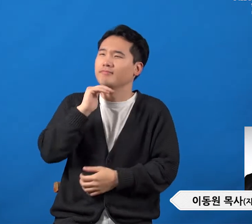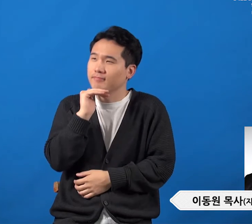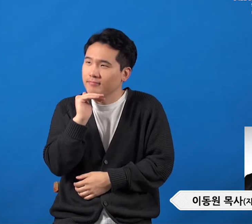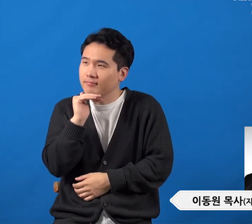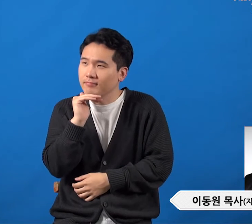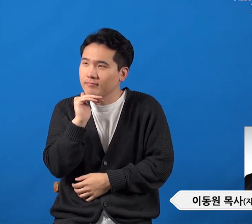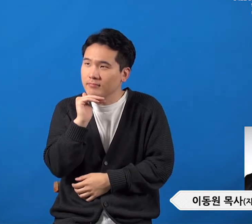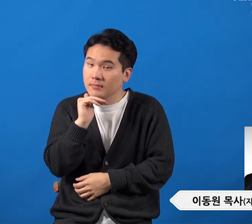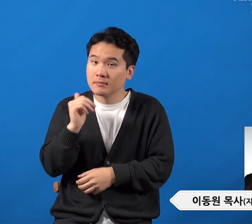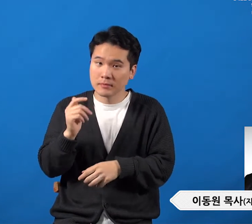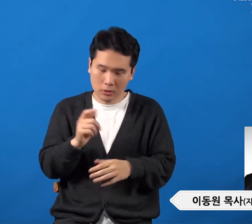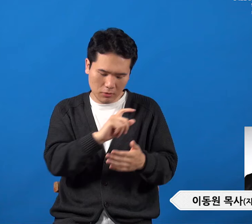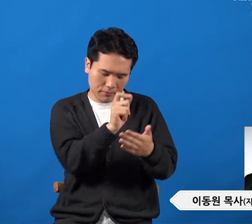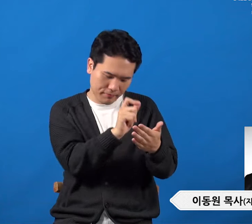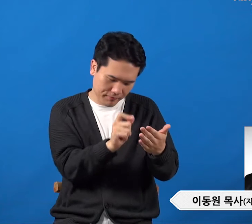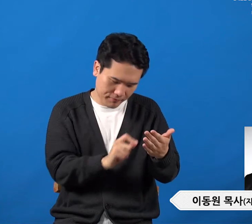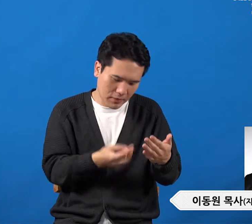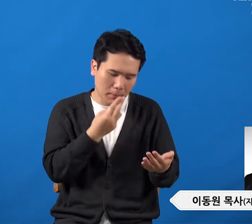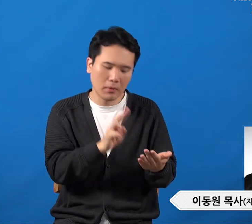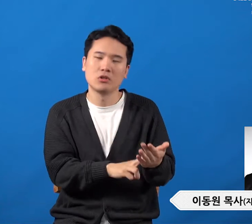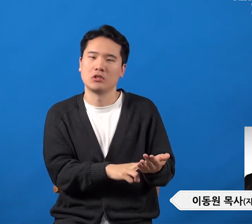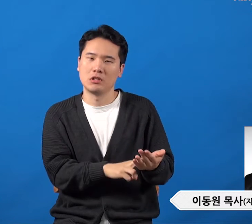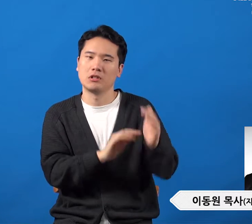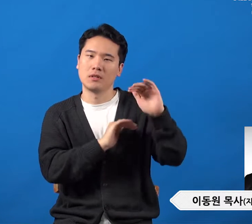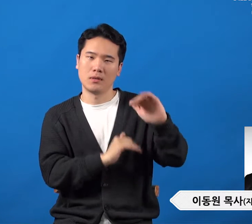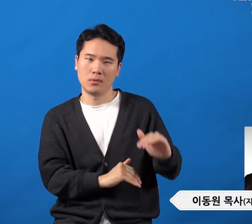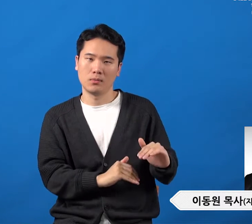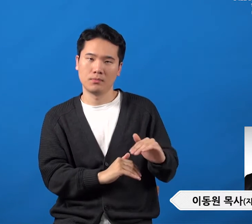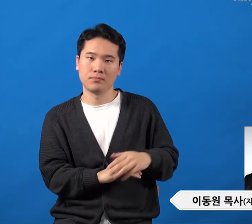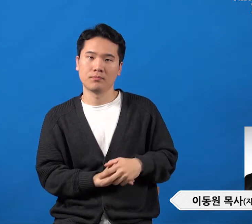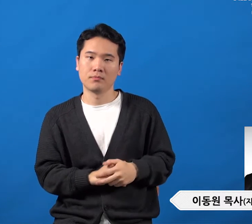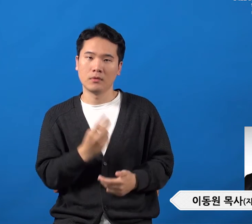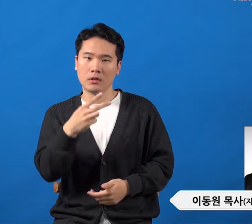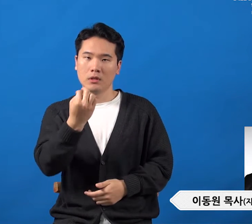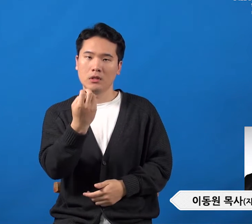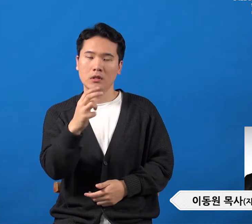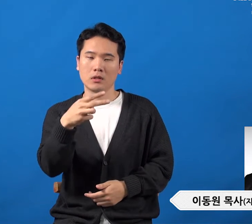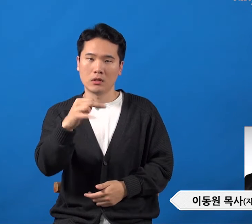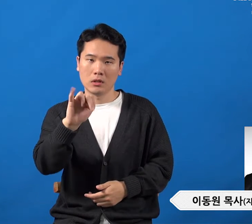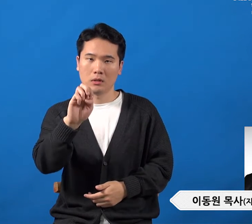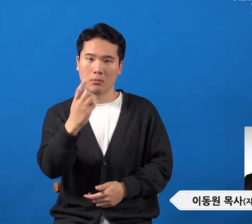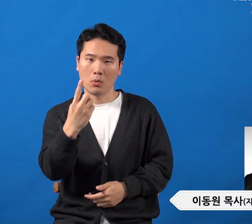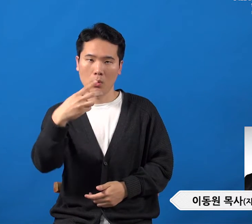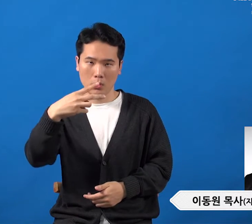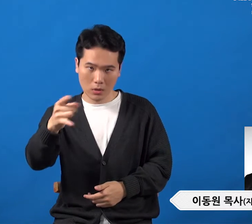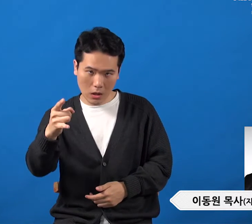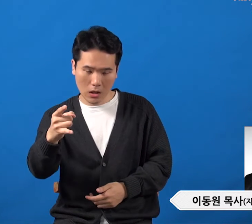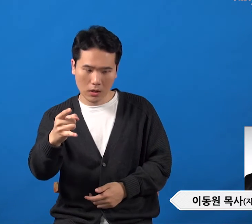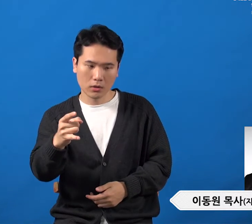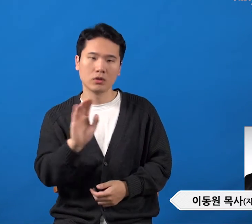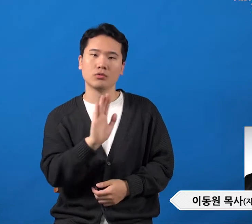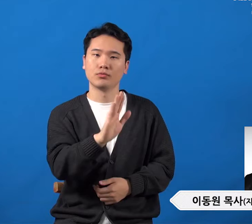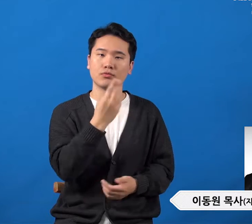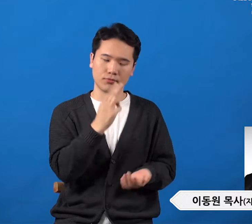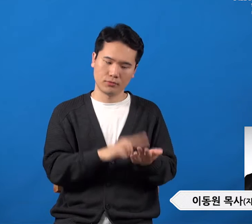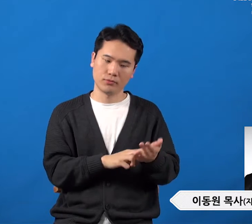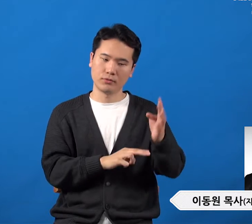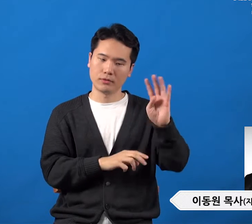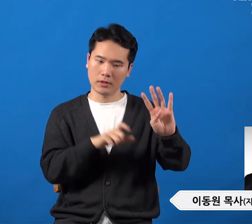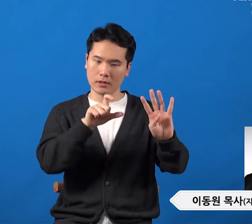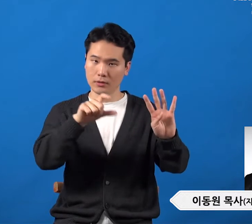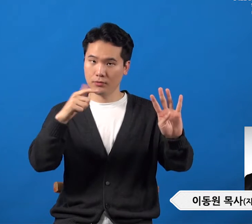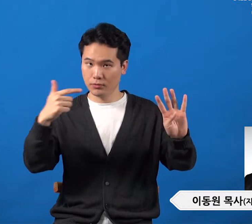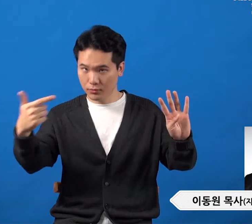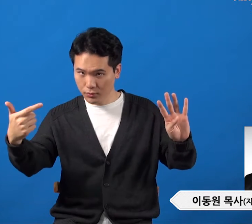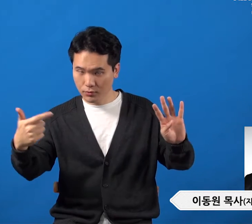썼을 것입니다. 이 편지의 마지막, 그러니까 디모데후서 4장 6절에서